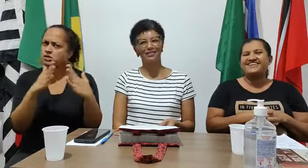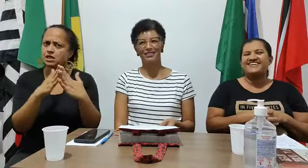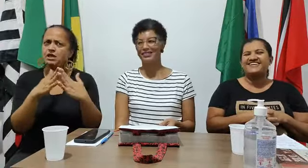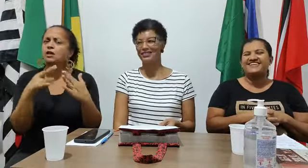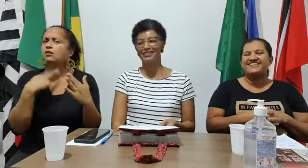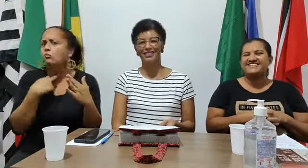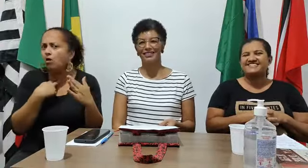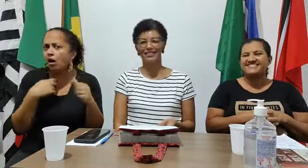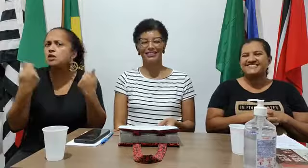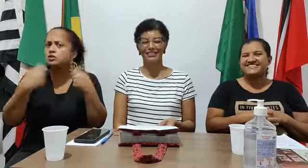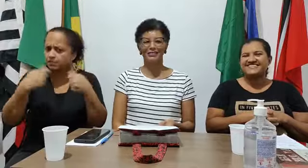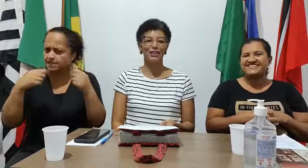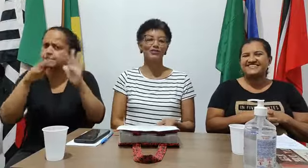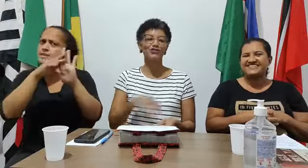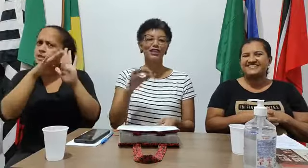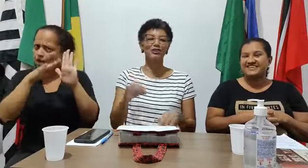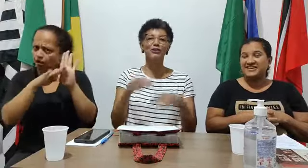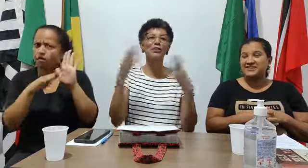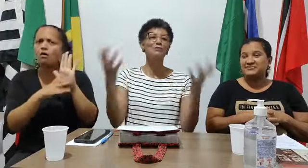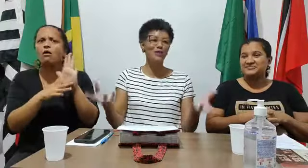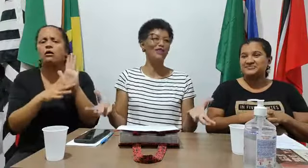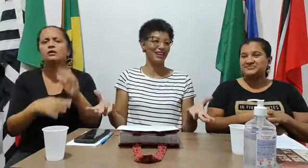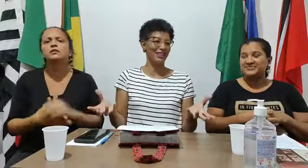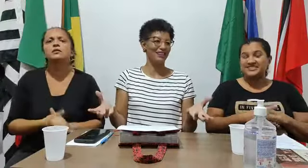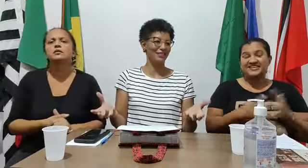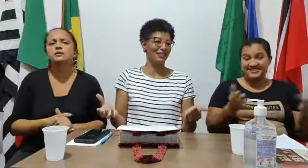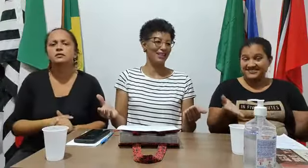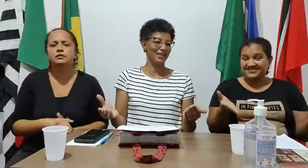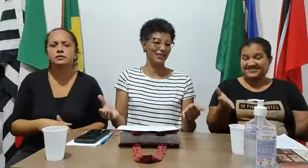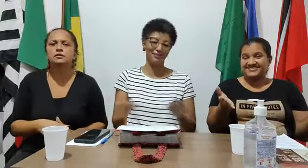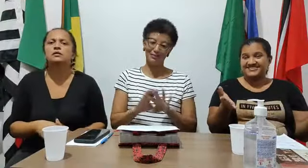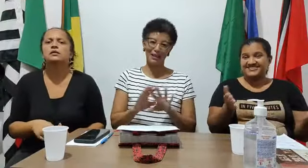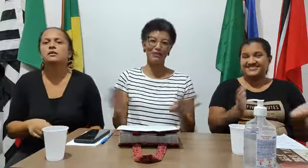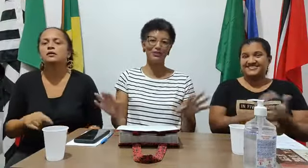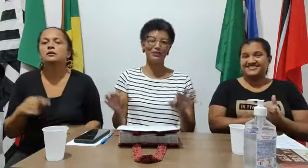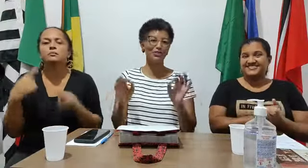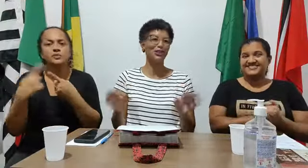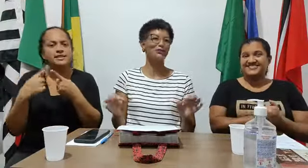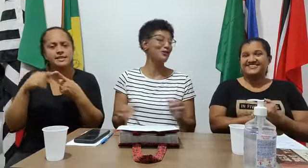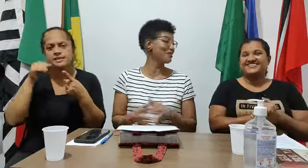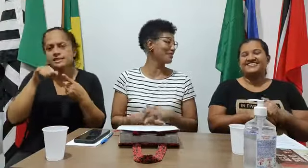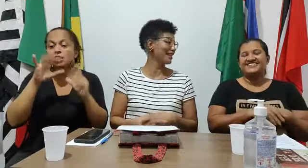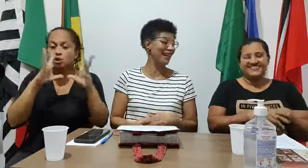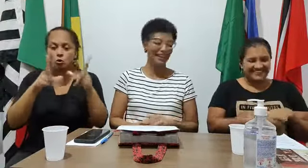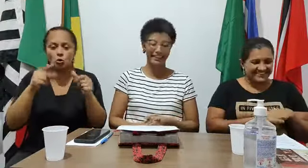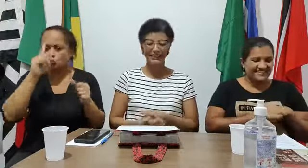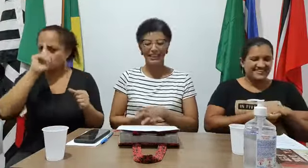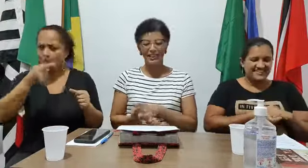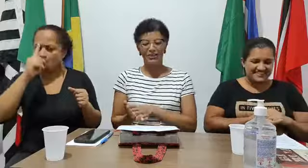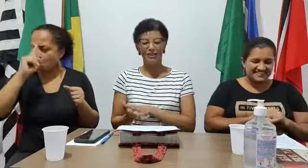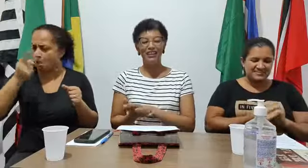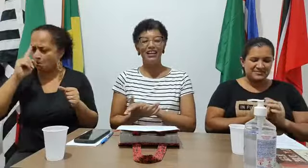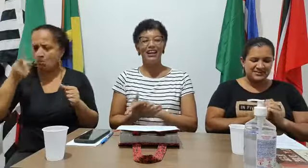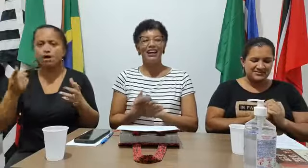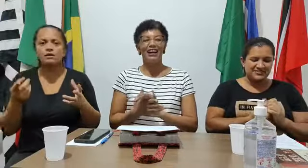Deus. Ficar do jeito que o inimigo quer, né? Na verdade, né? Vai ficar do jeito que o inimigo quer.